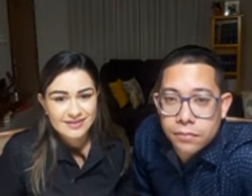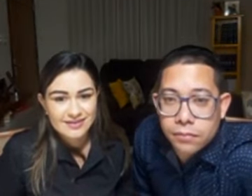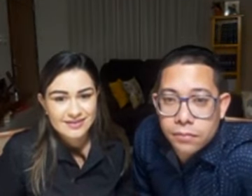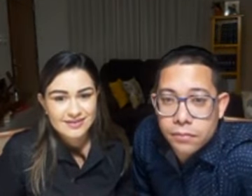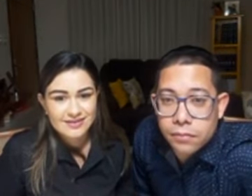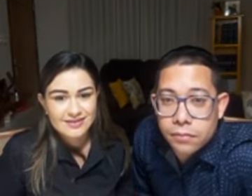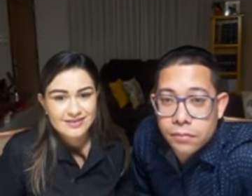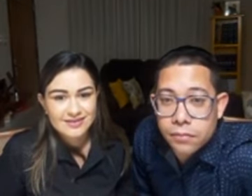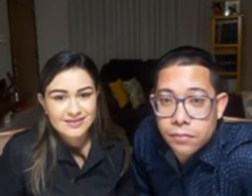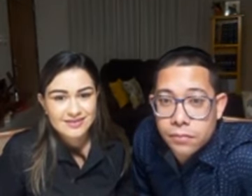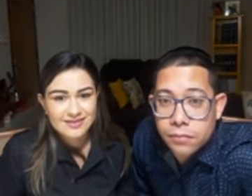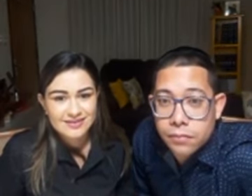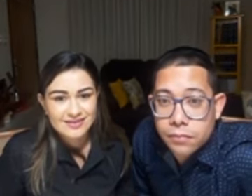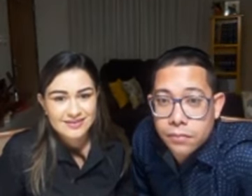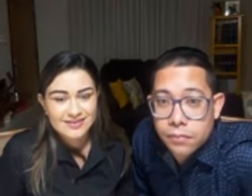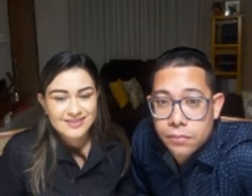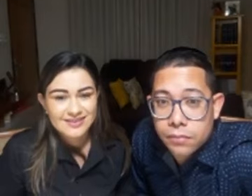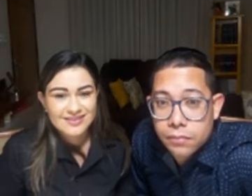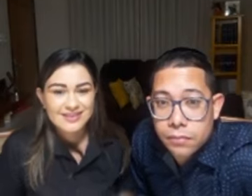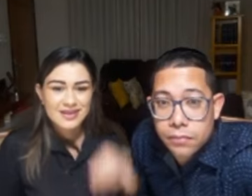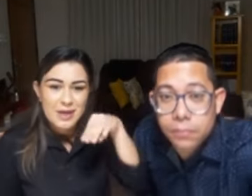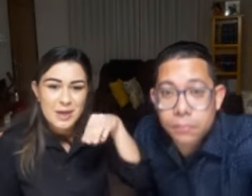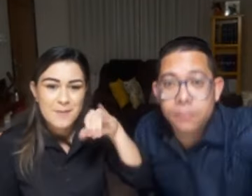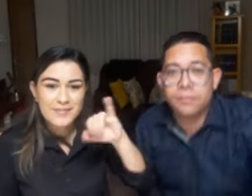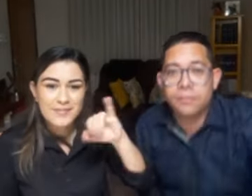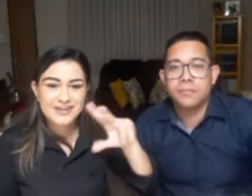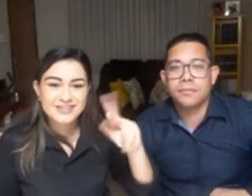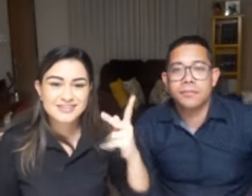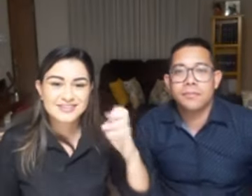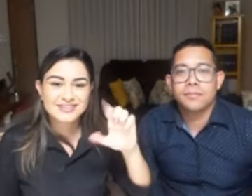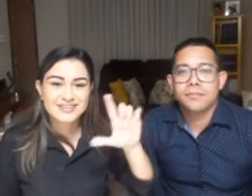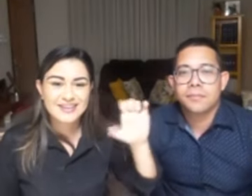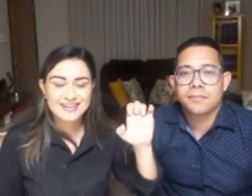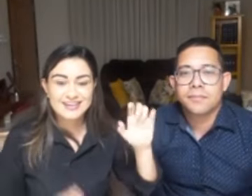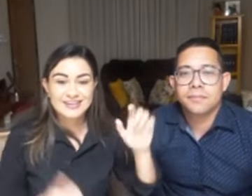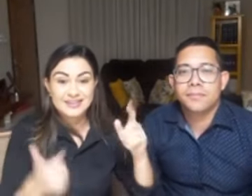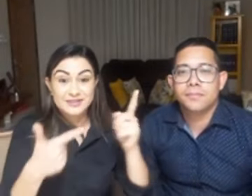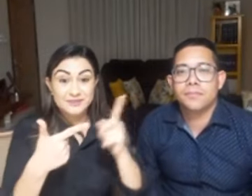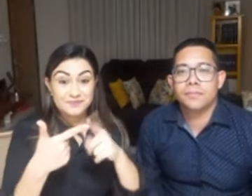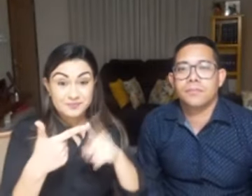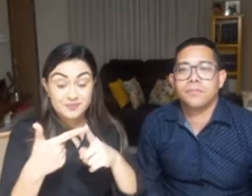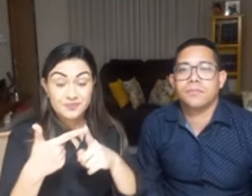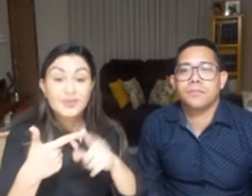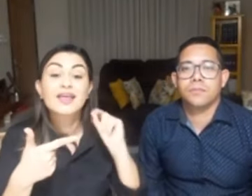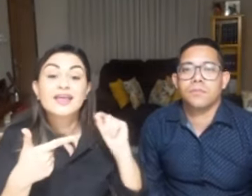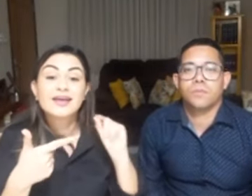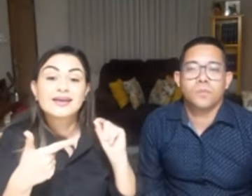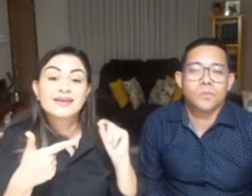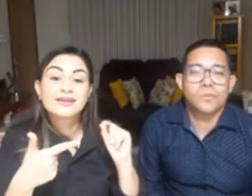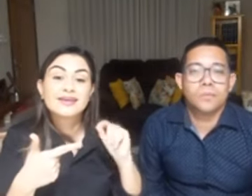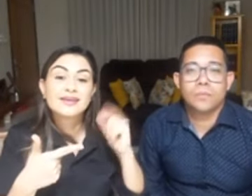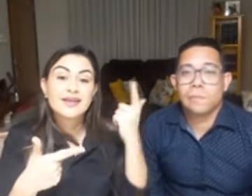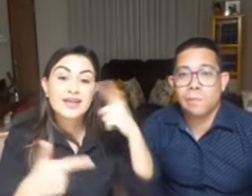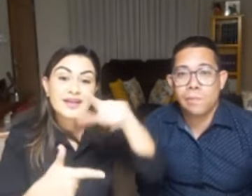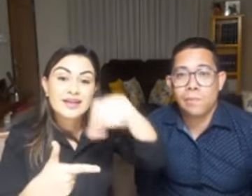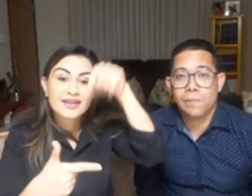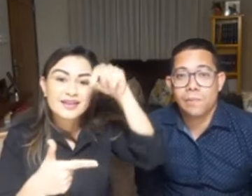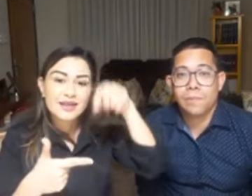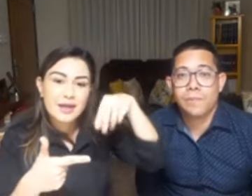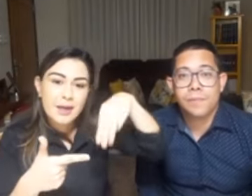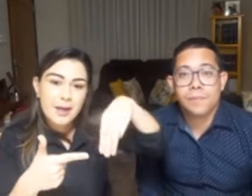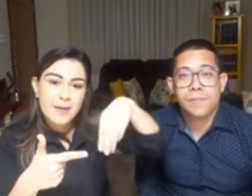Michele Matoso. Michele ganhou, então. E a segunda ganhadora foi a